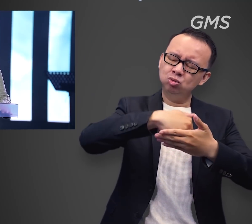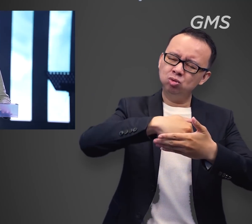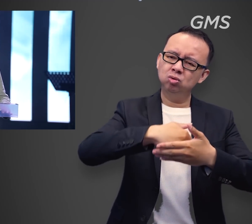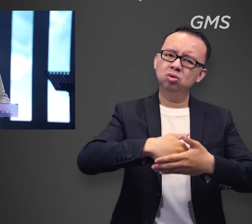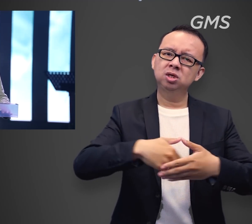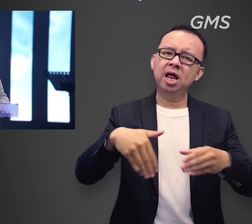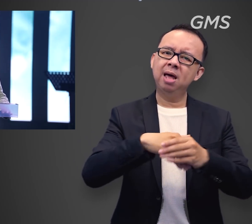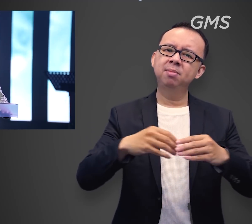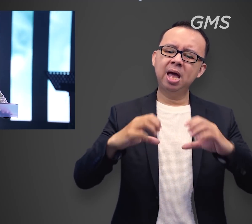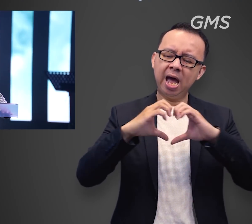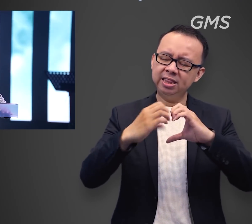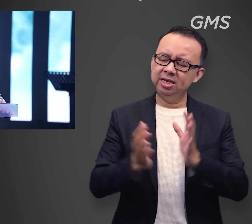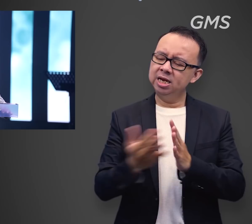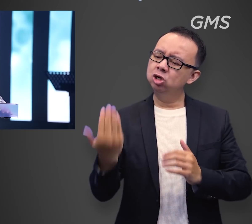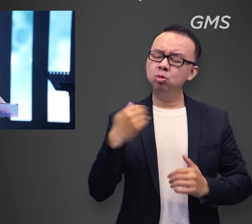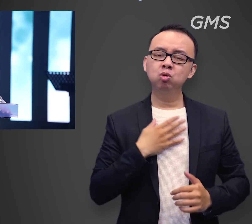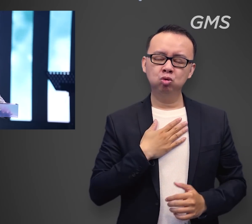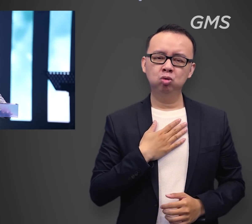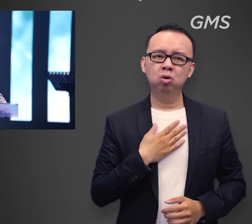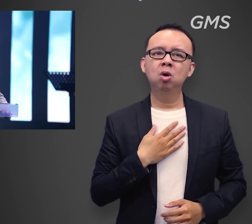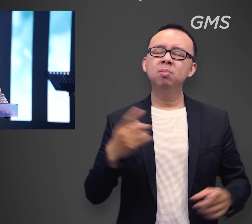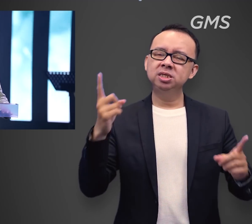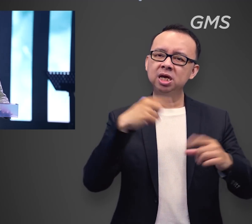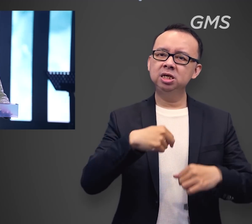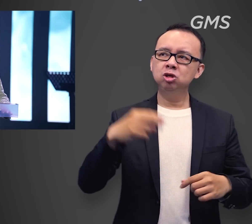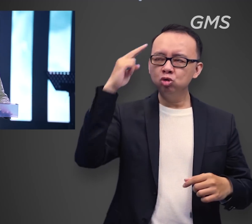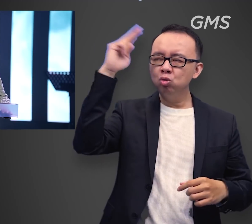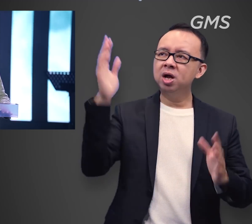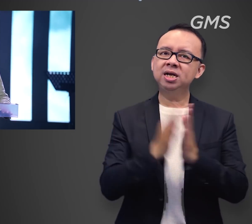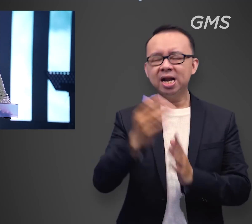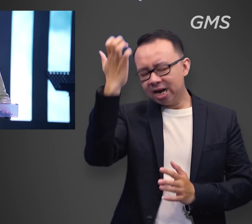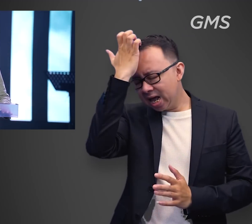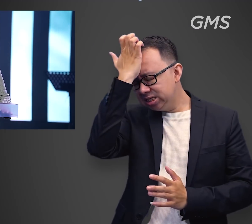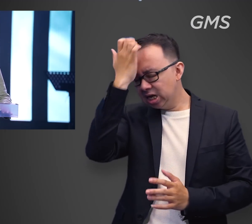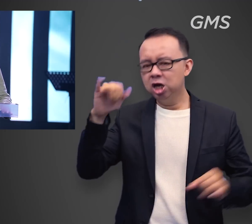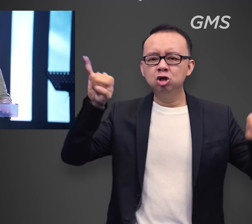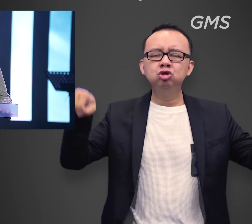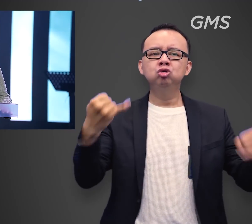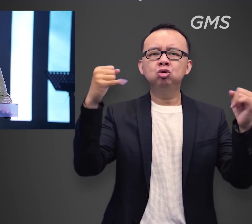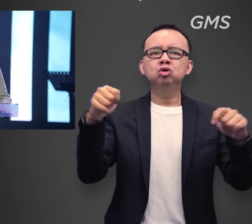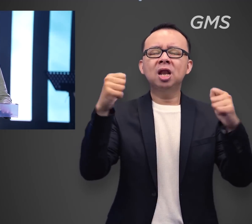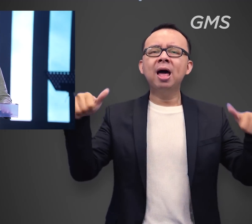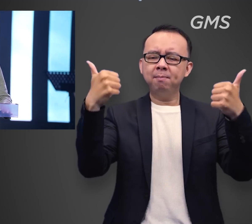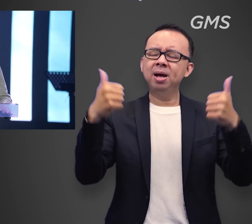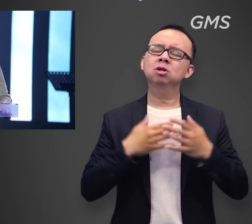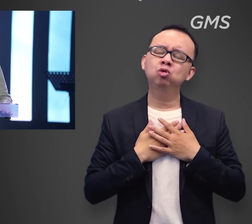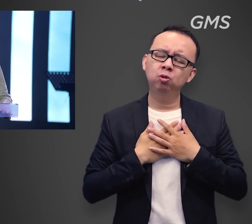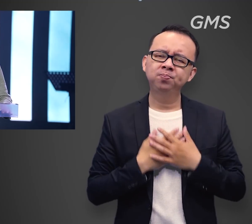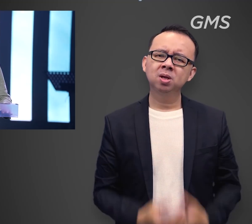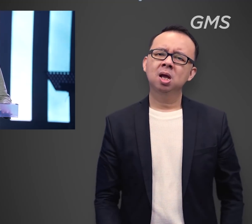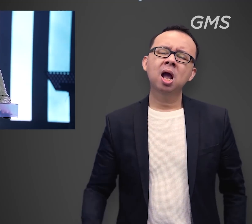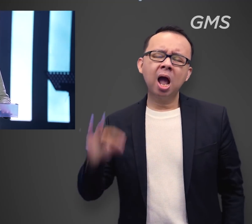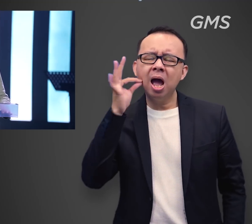hidupku. Menjadi Tuhan dan Raja. Juru selamatku. Ampuni